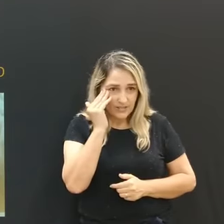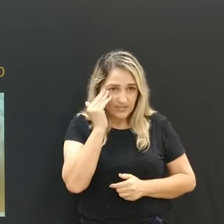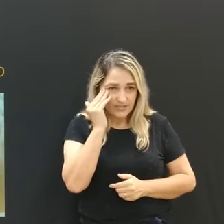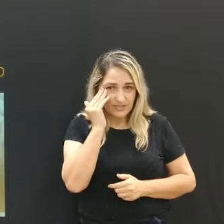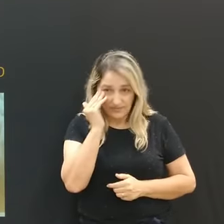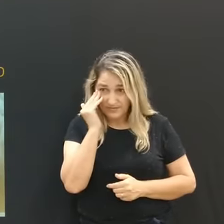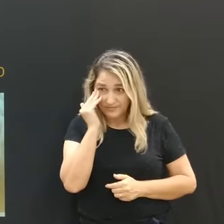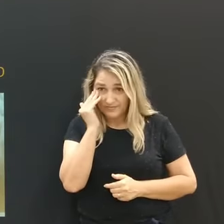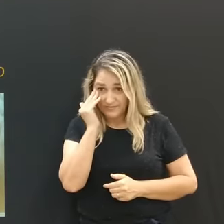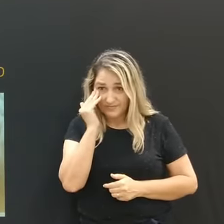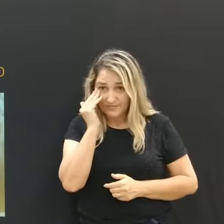Tá?